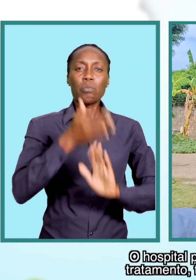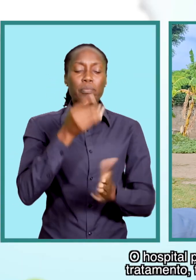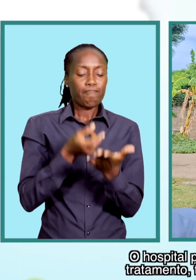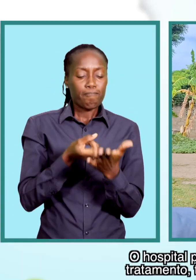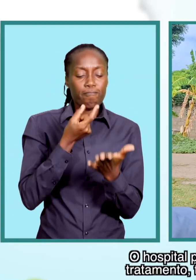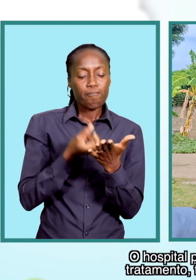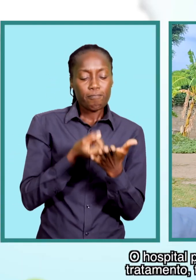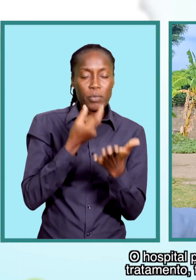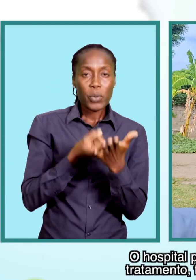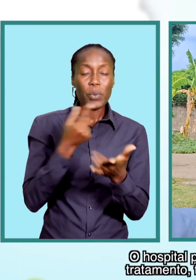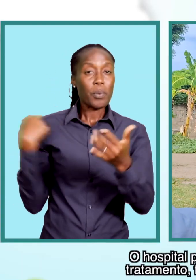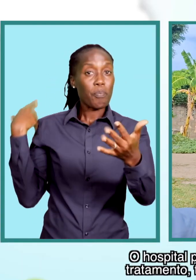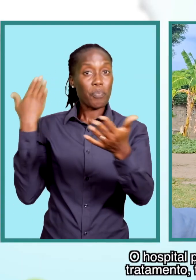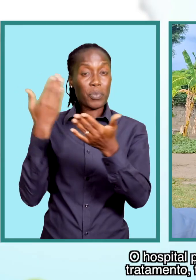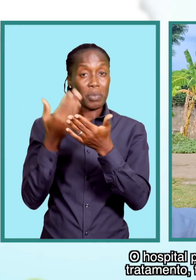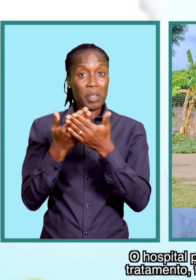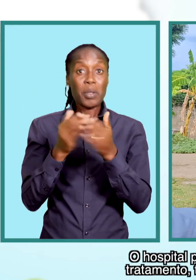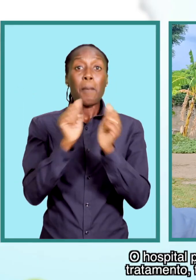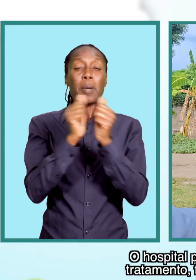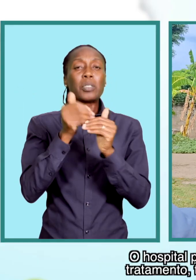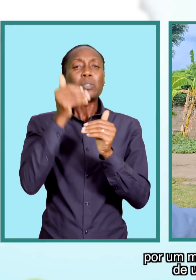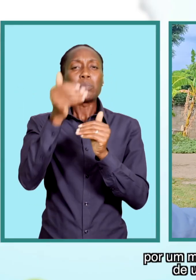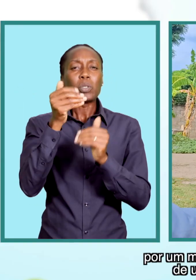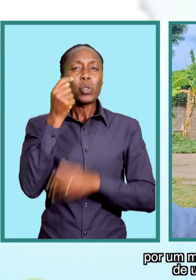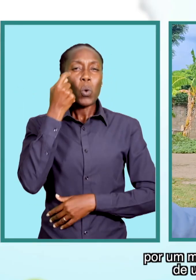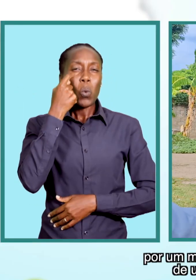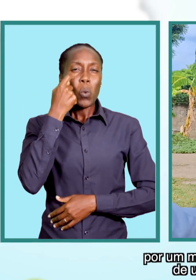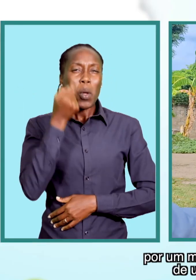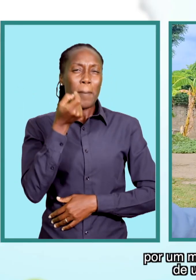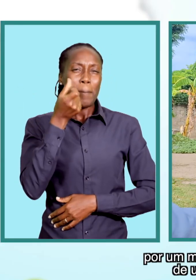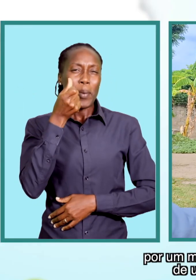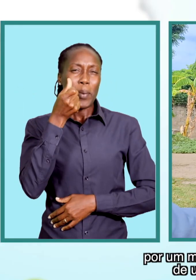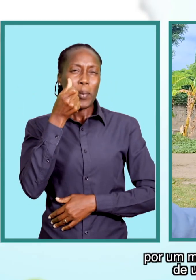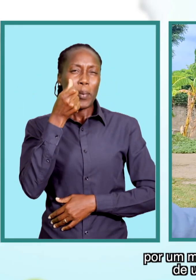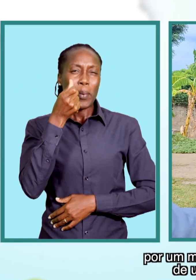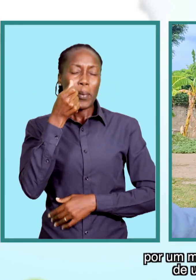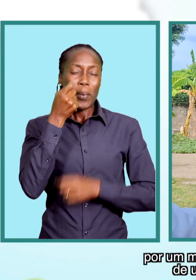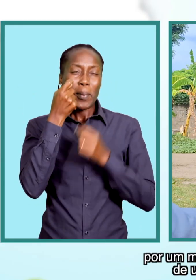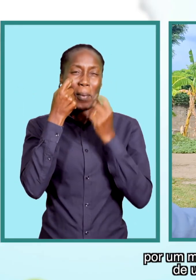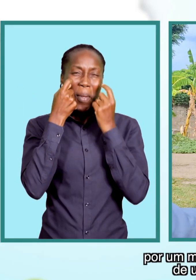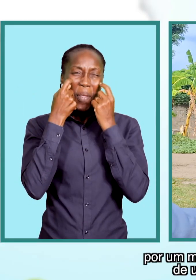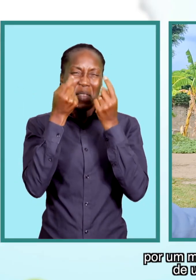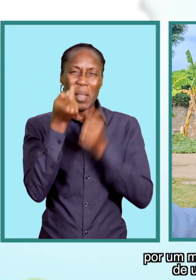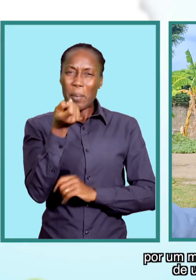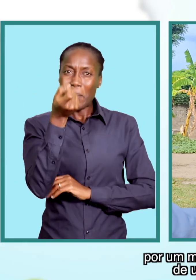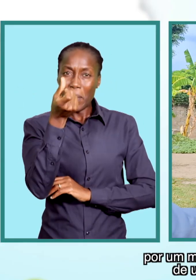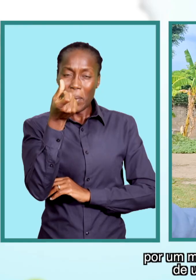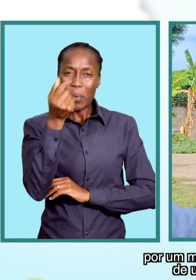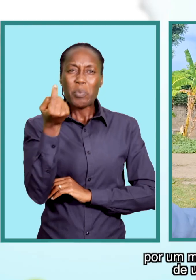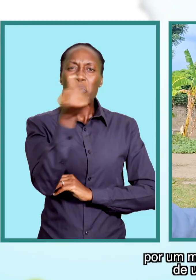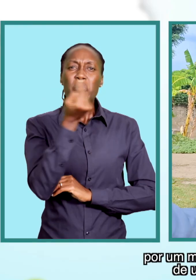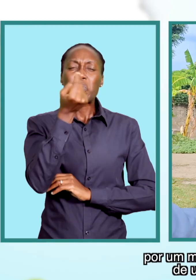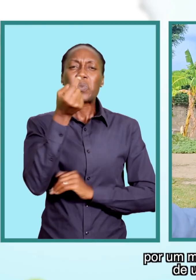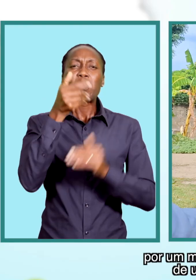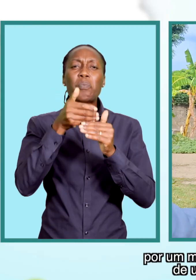tratamento. Fui fazendo tratamento até hoje o direito, por momento abriu um pouco, mas depois de um tempo